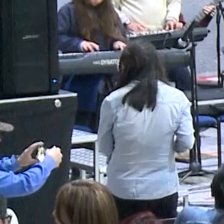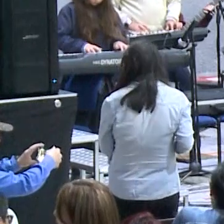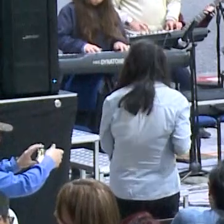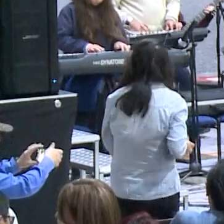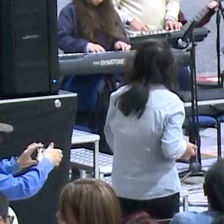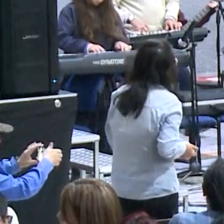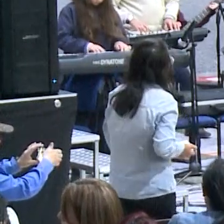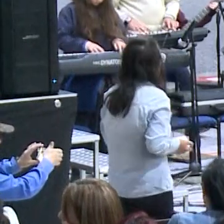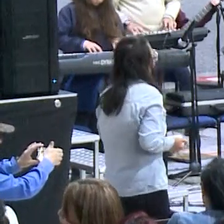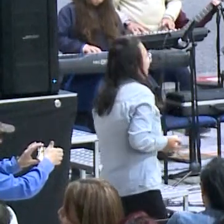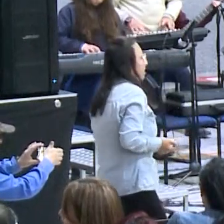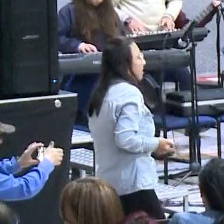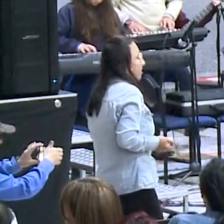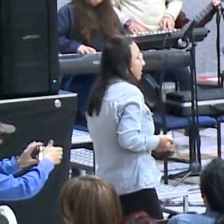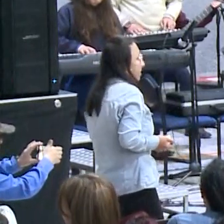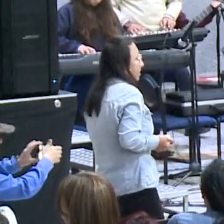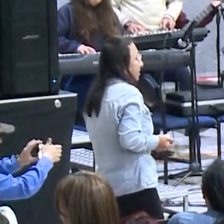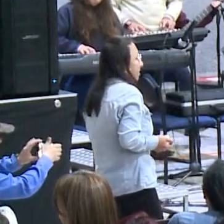y